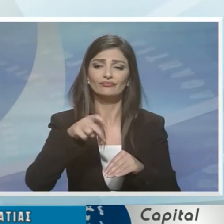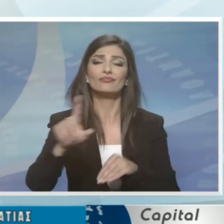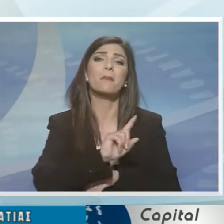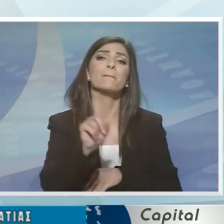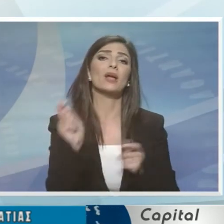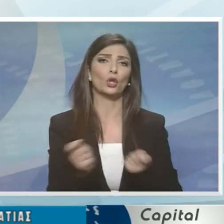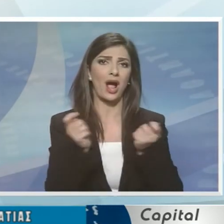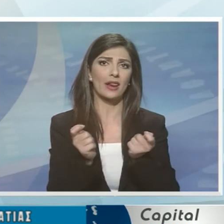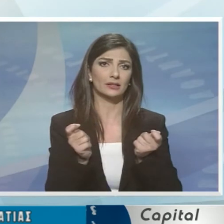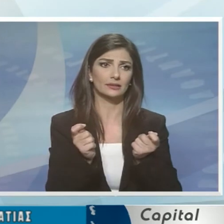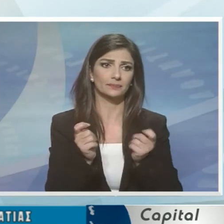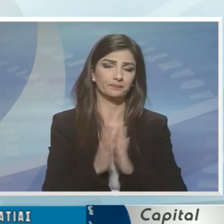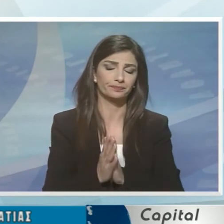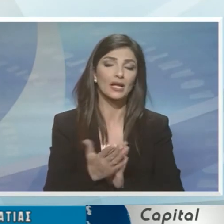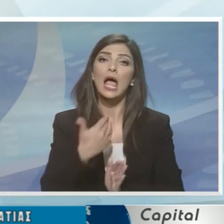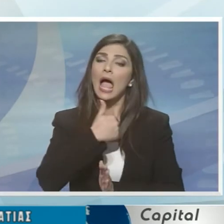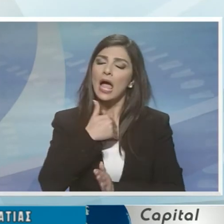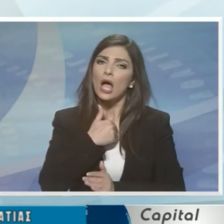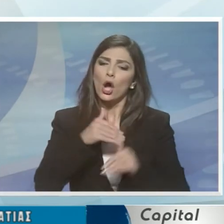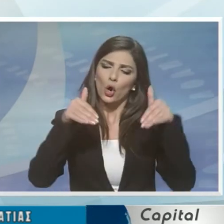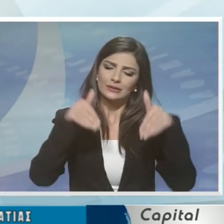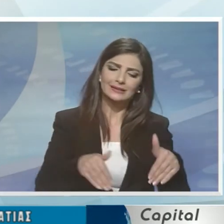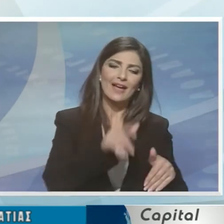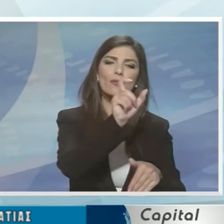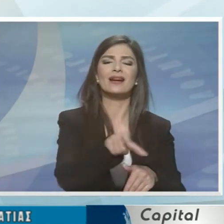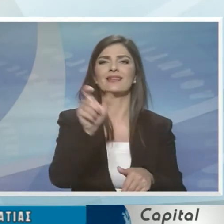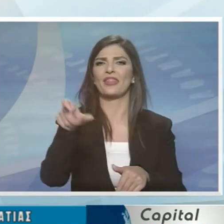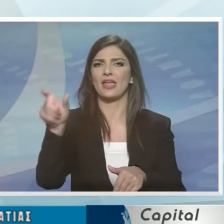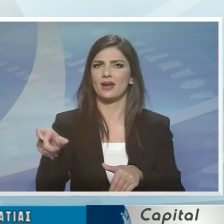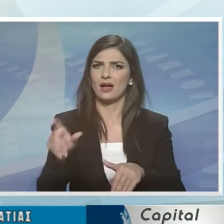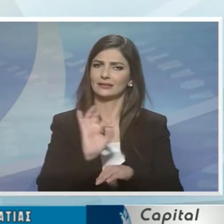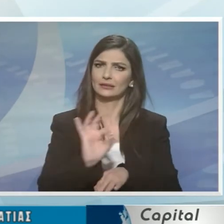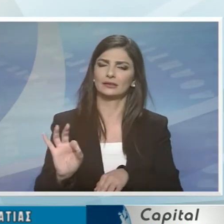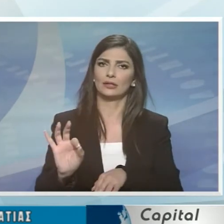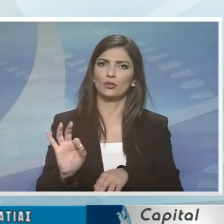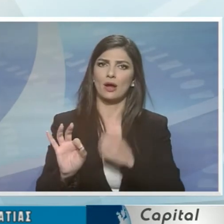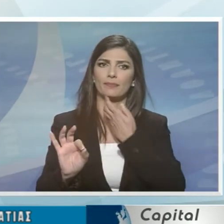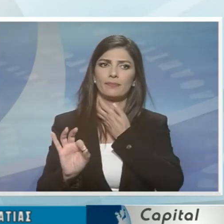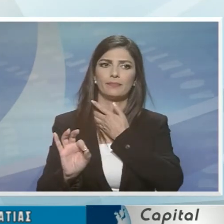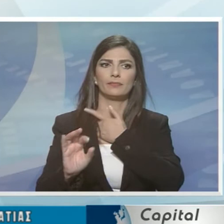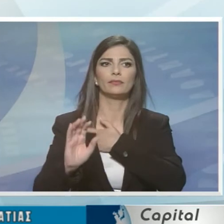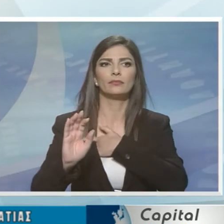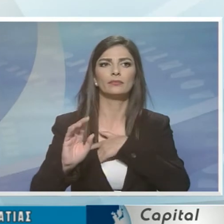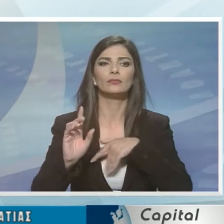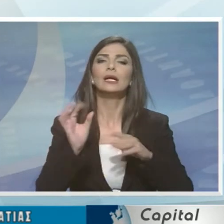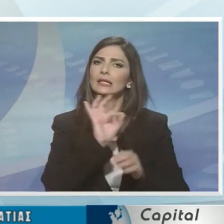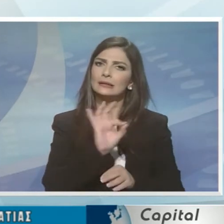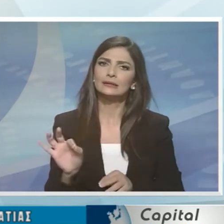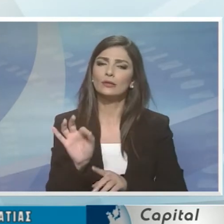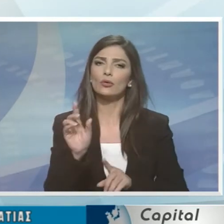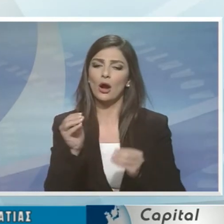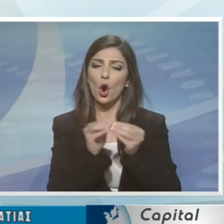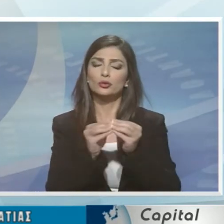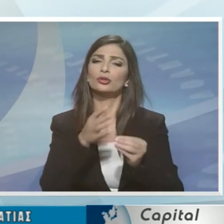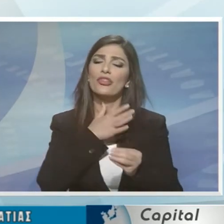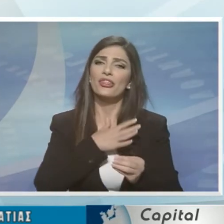σεβασμό στην ανάγκη του καθενός, ιδιαίτερα σε αυτές τις δύσκολες ώρες, να στραφεί στη θρησκεία για άντληση σθένους και